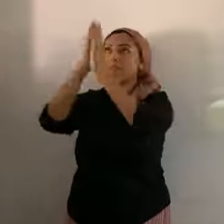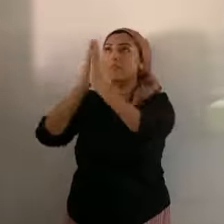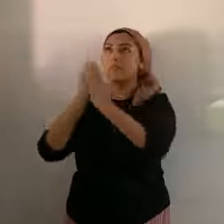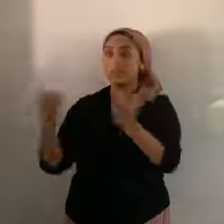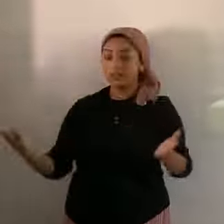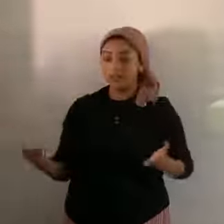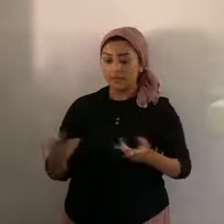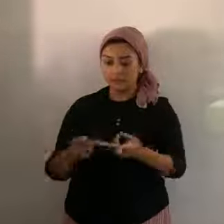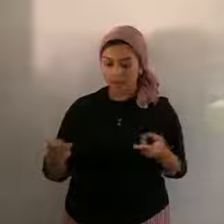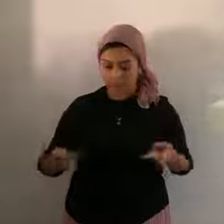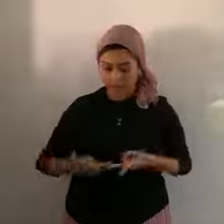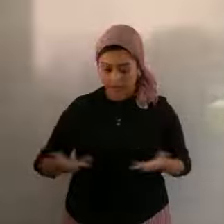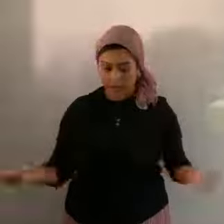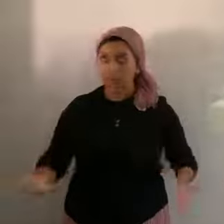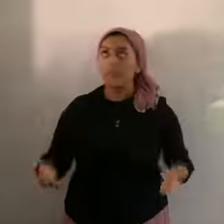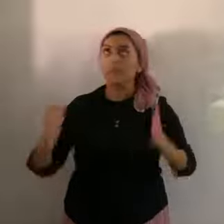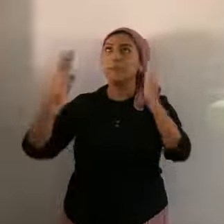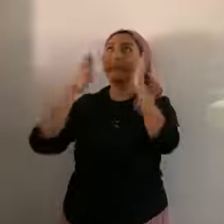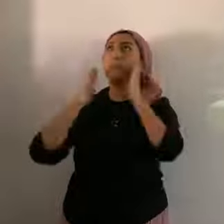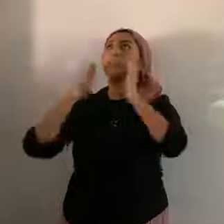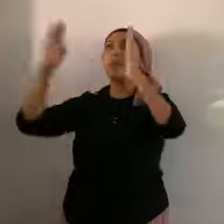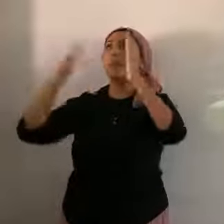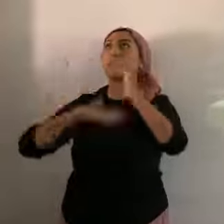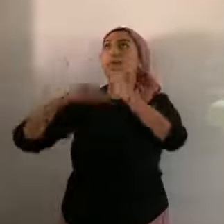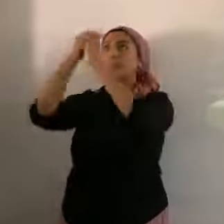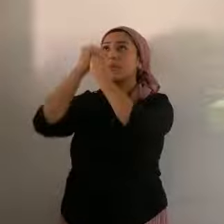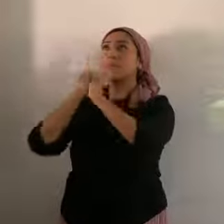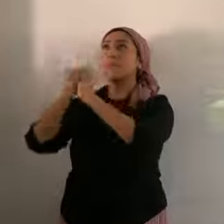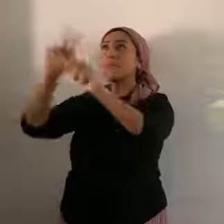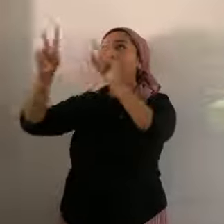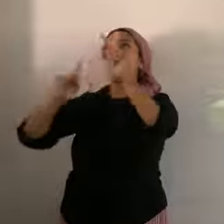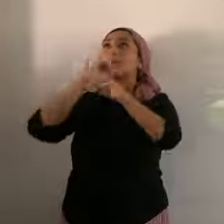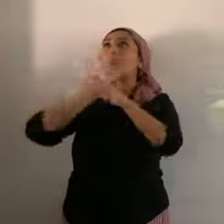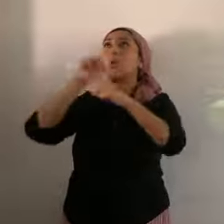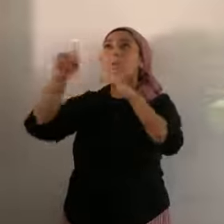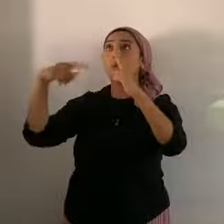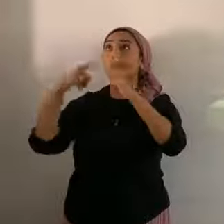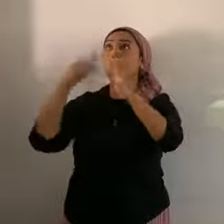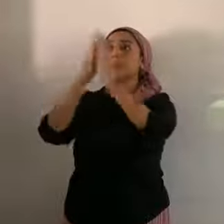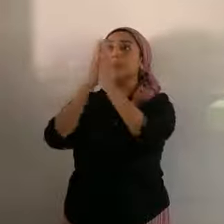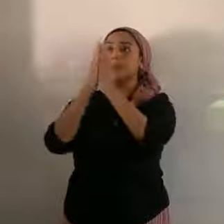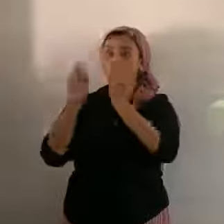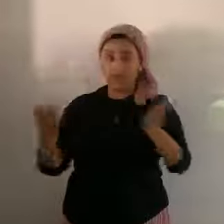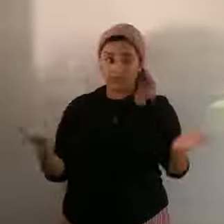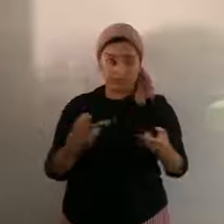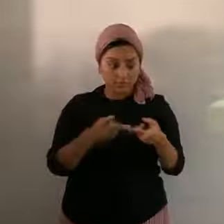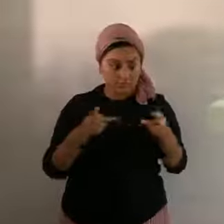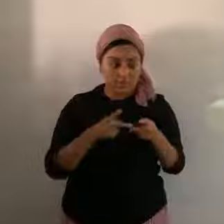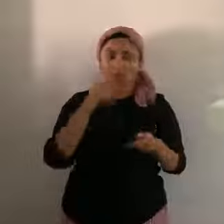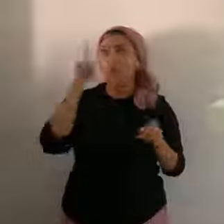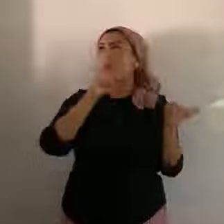lugar. Oye pues la oración de tu siervo y de tu pueblo Israel cuando oren en este lugar, también tú